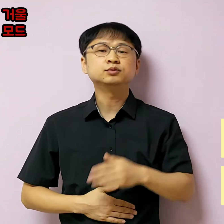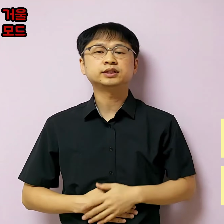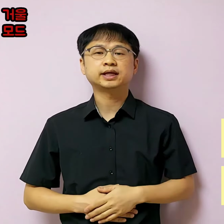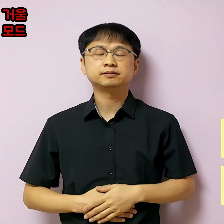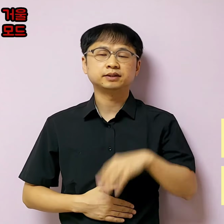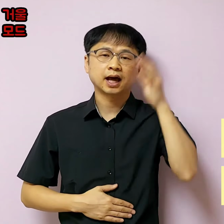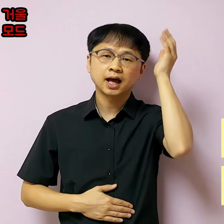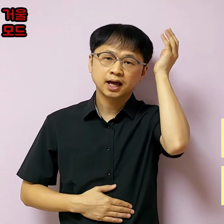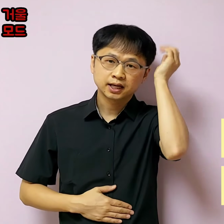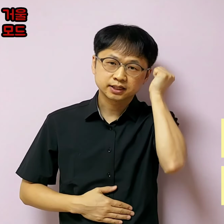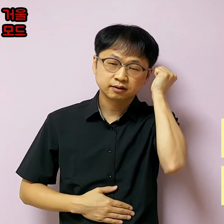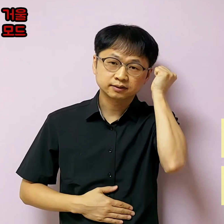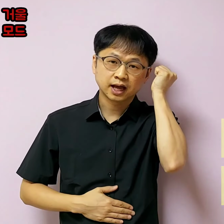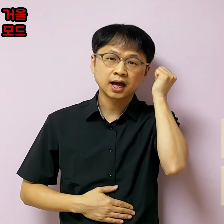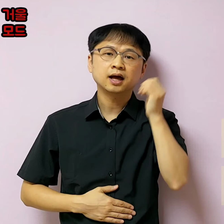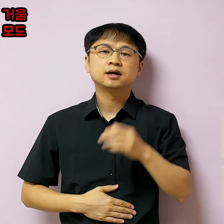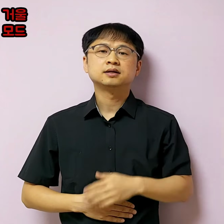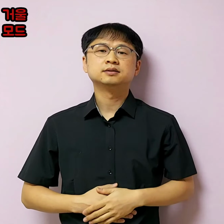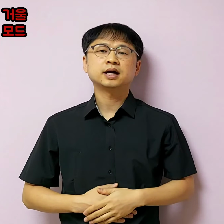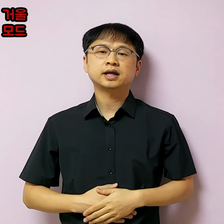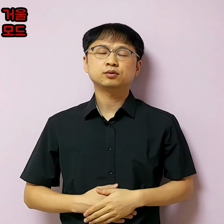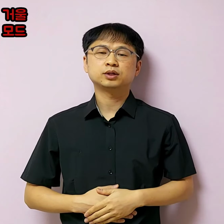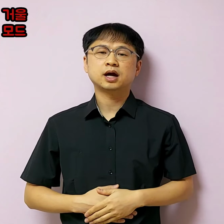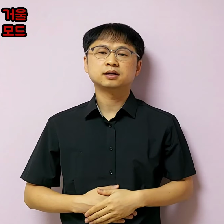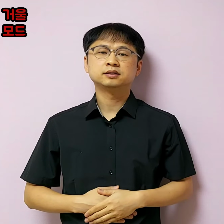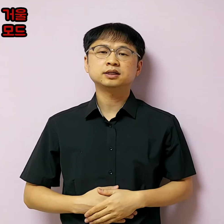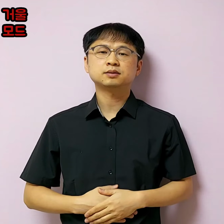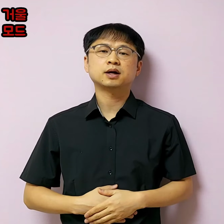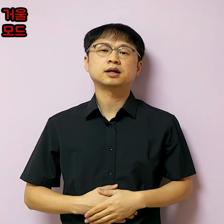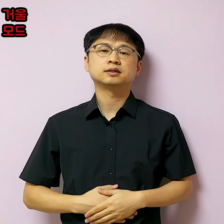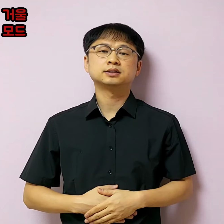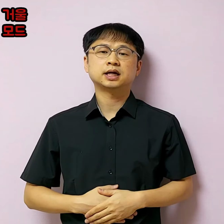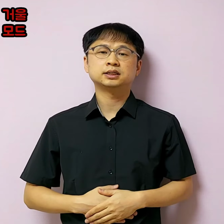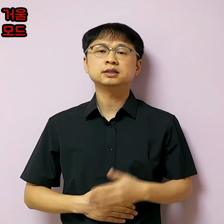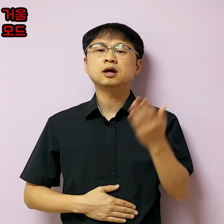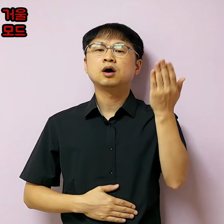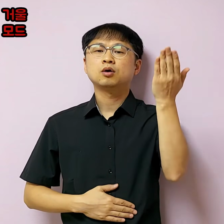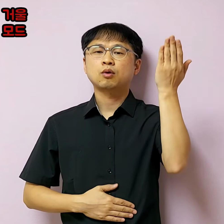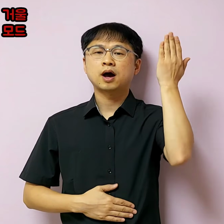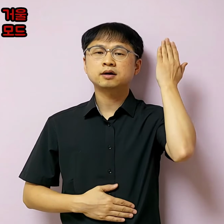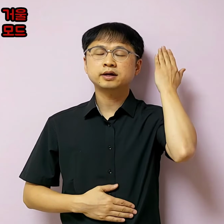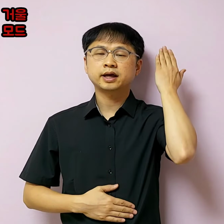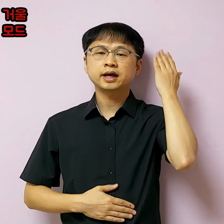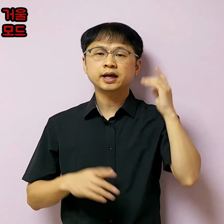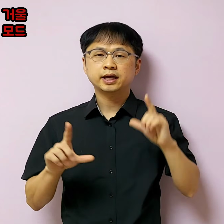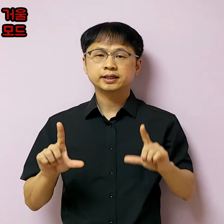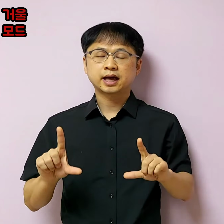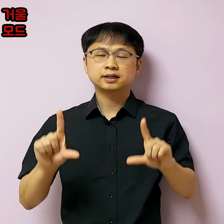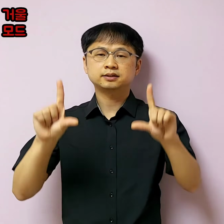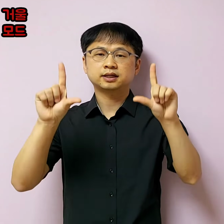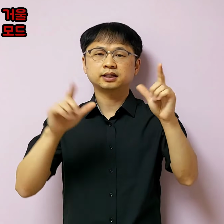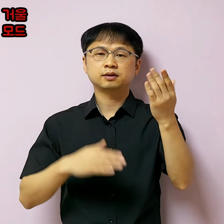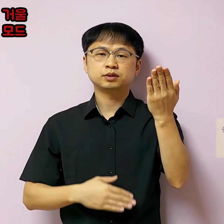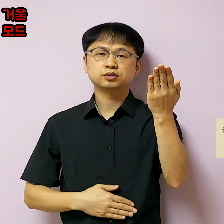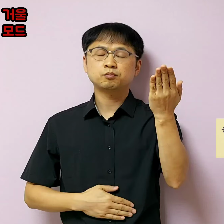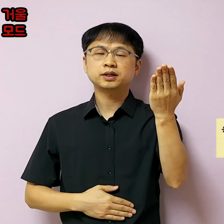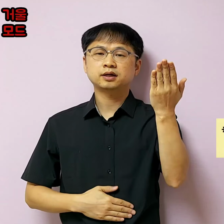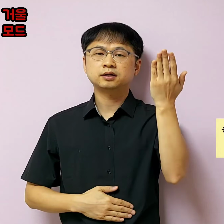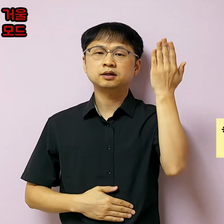질문이 되겠습니다. 기억나 그날의 우리가. 여기서 말하는 그날은 과거의 날을 뜻하기 때문에 손바닥을